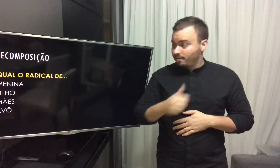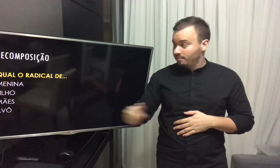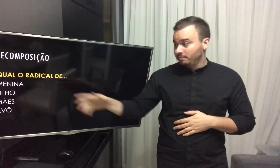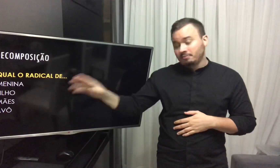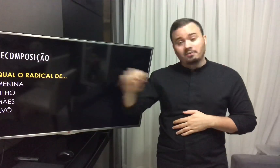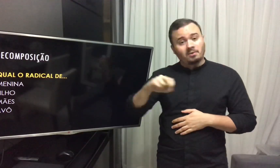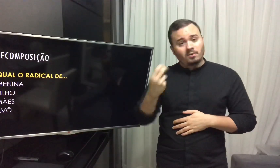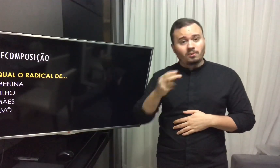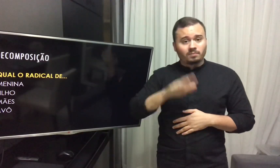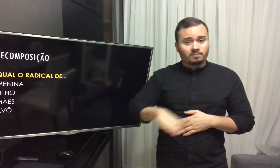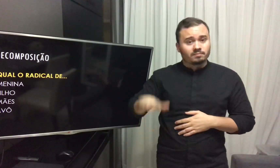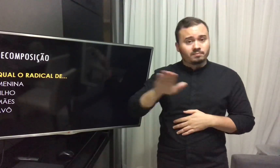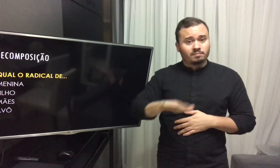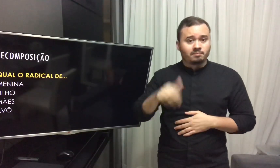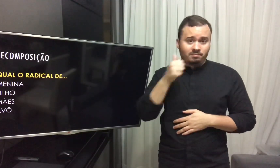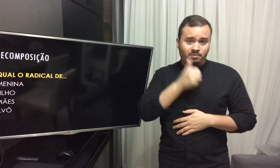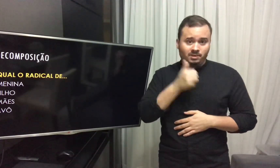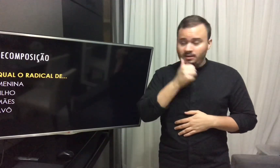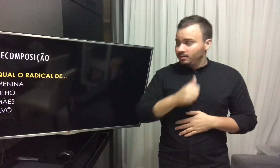Por exemplo, menina,